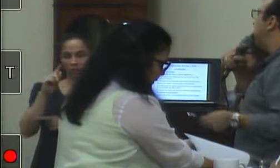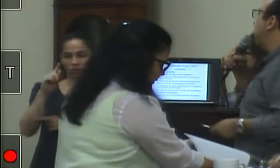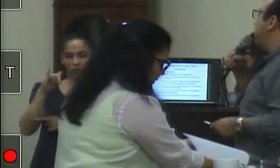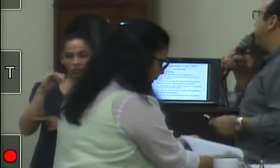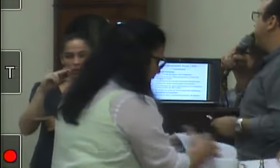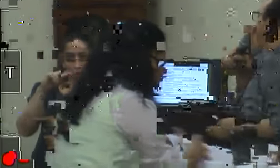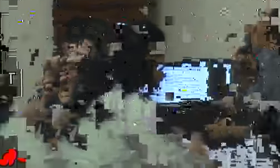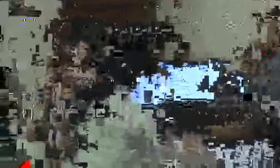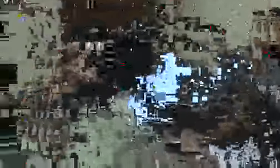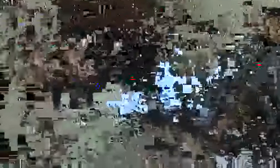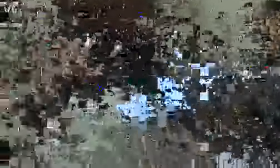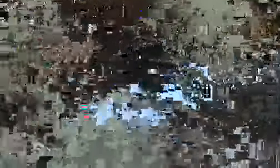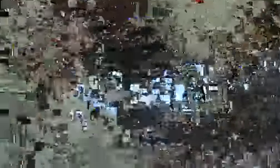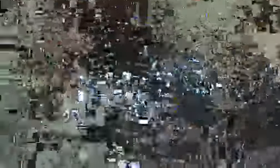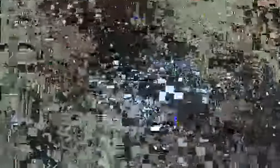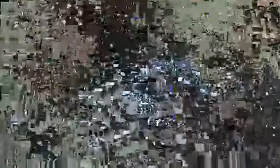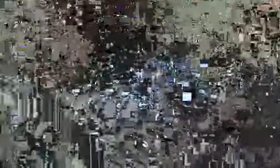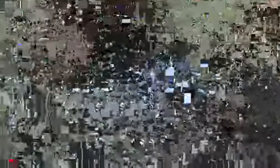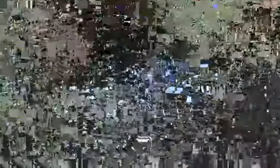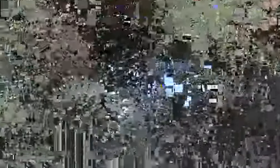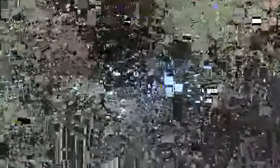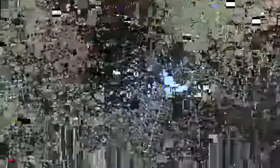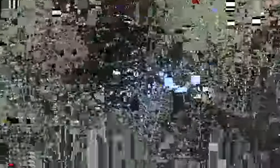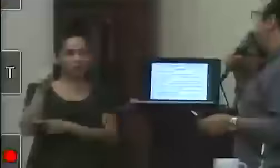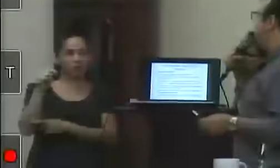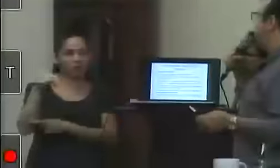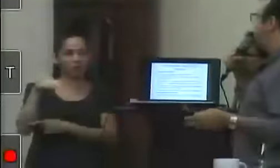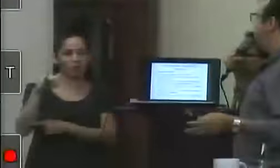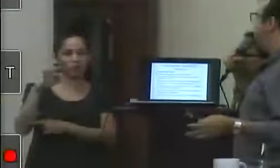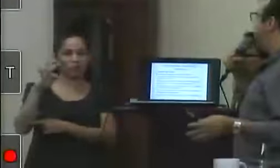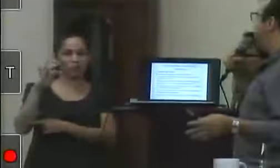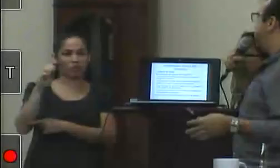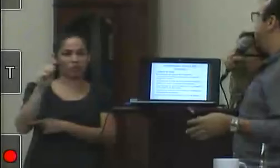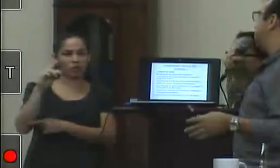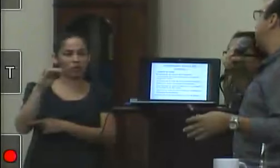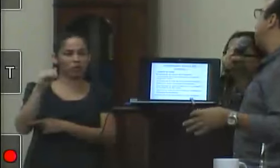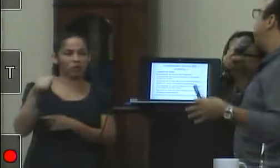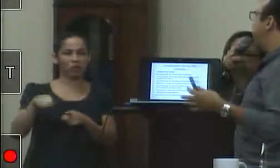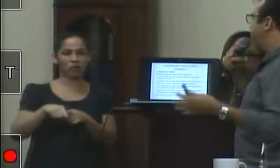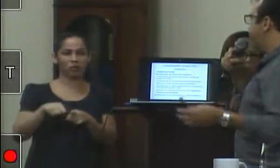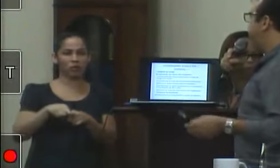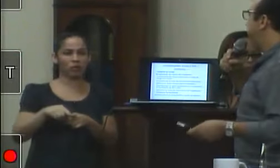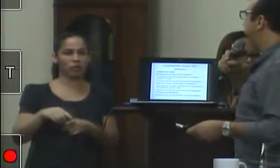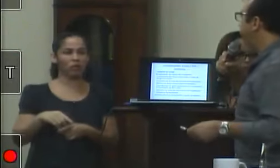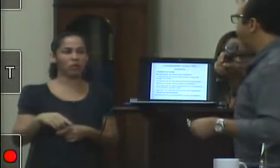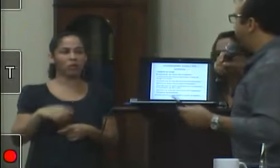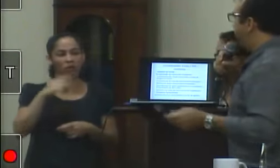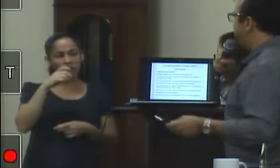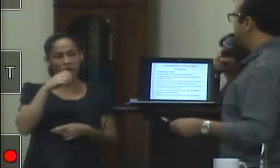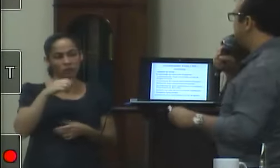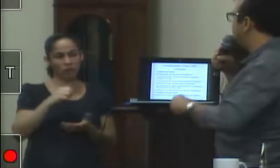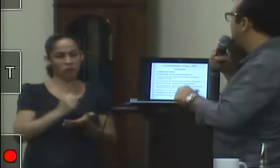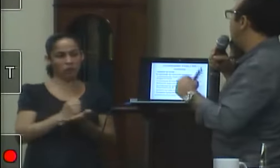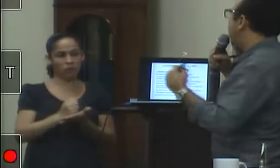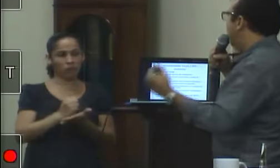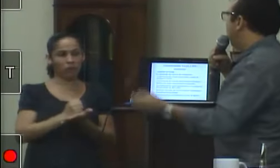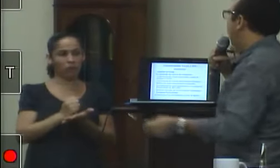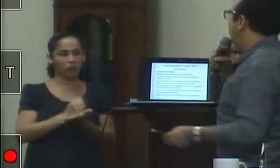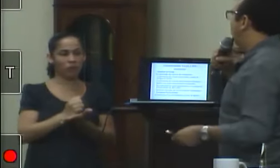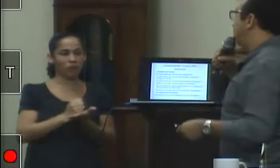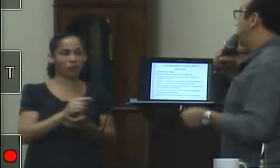também tiveram ações intensificadas, né? Na assistência farmacêutica, a gente ficou feliz que a partir de outubro,